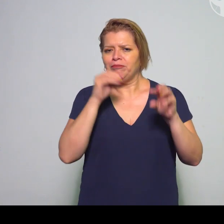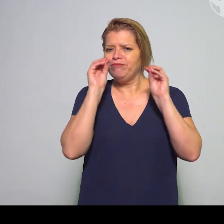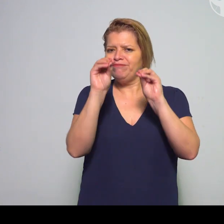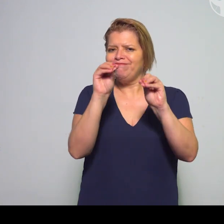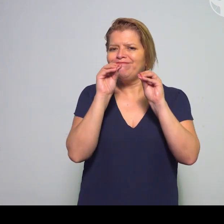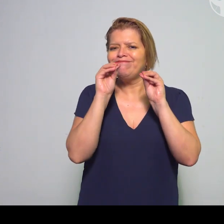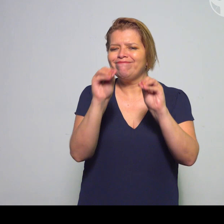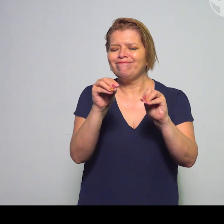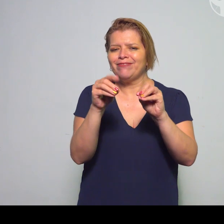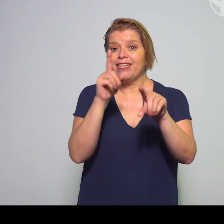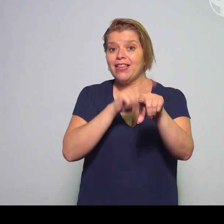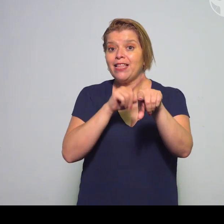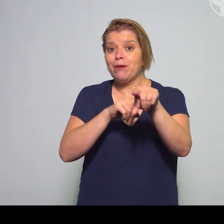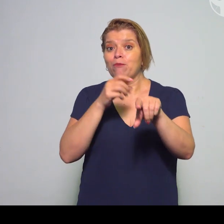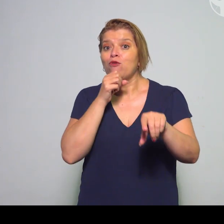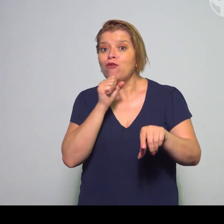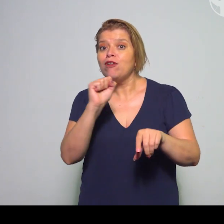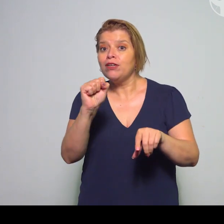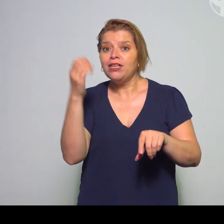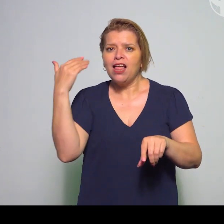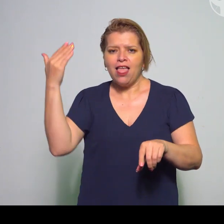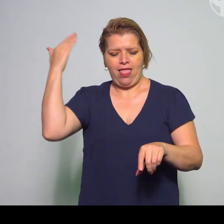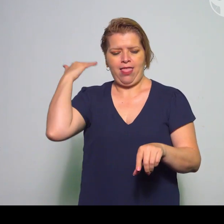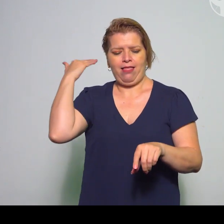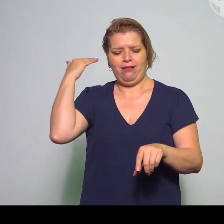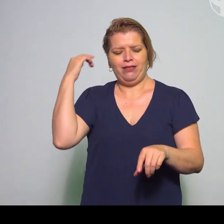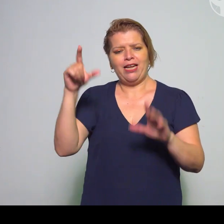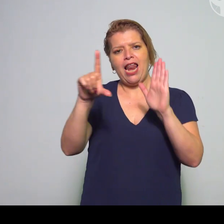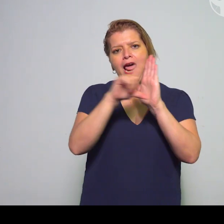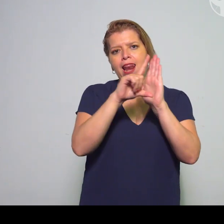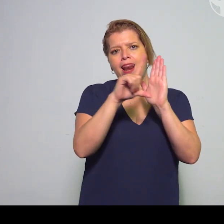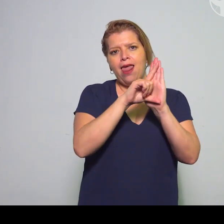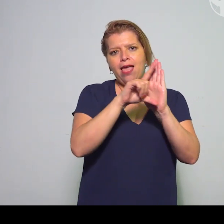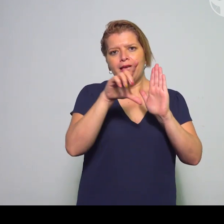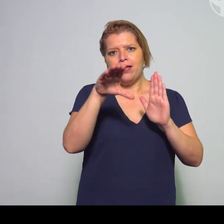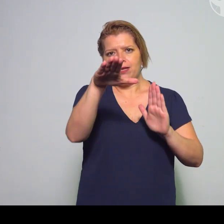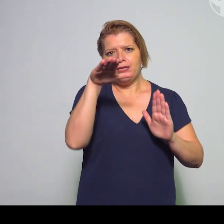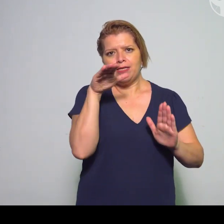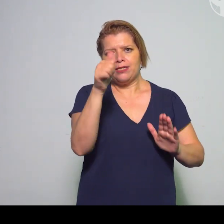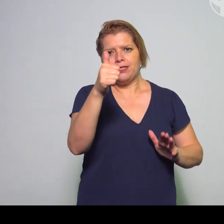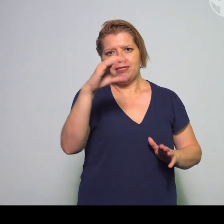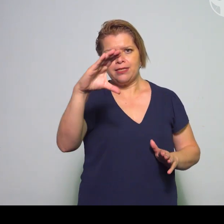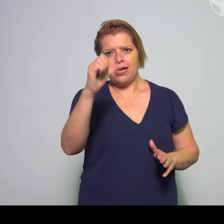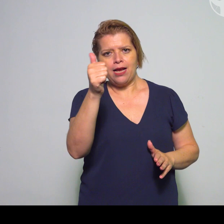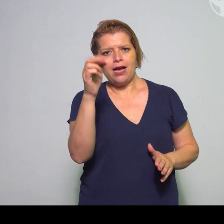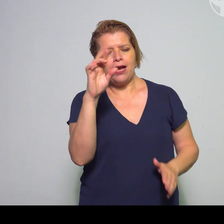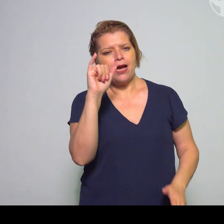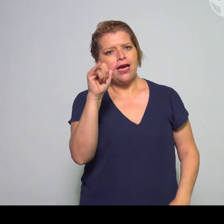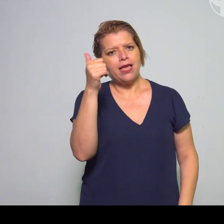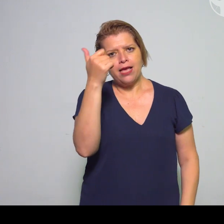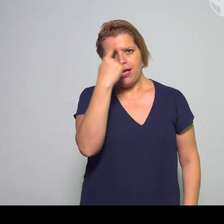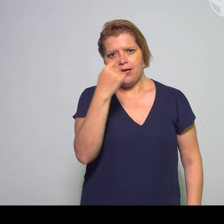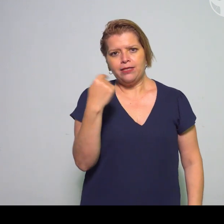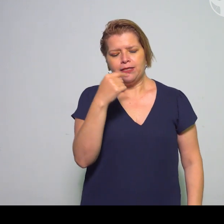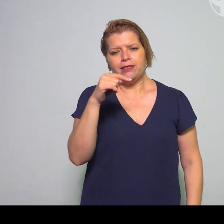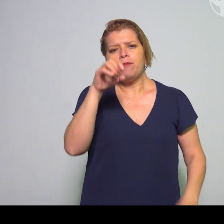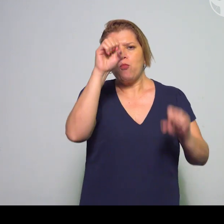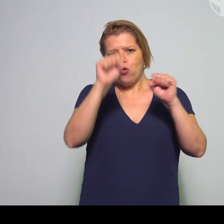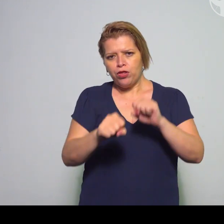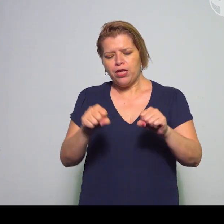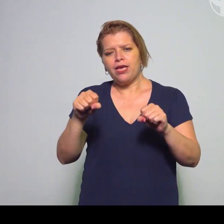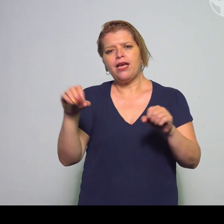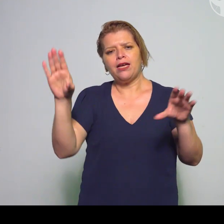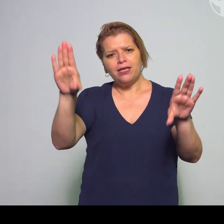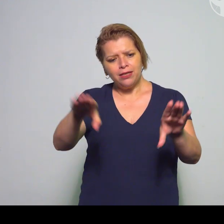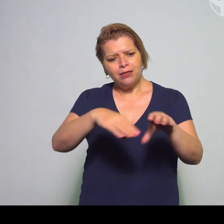era relevante en ese momento es que, según la ley, Zacarías se podía divorciar de Elizabeth para casarse con